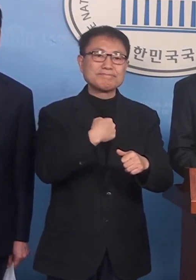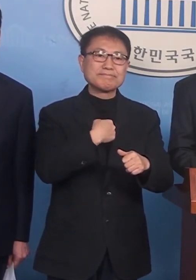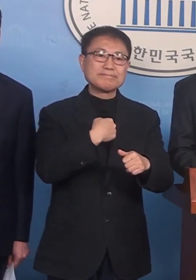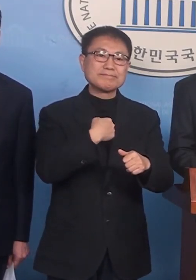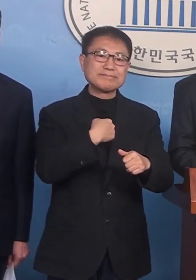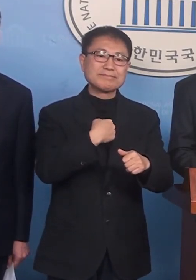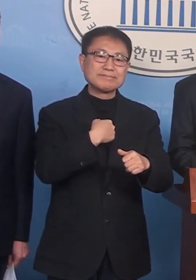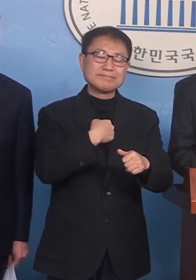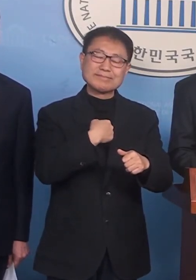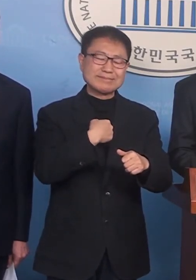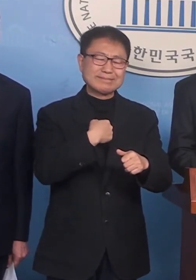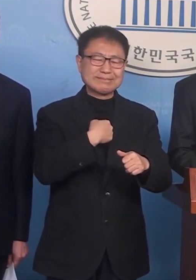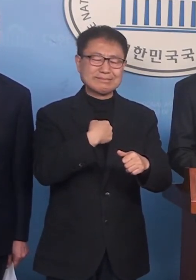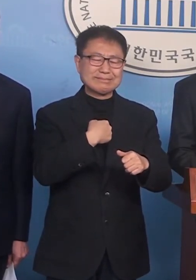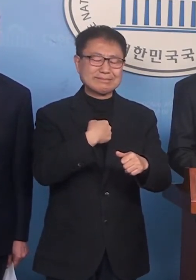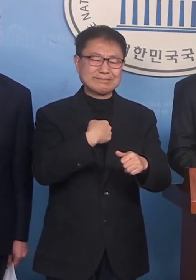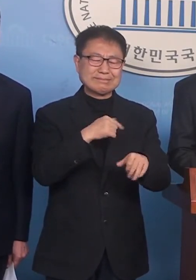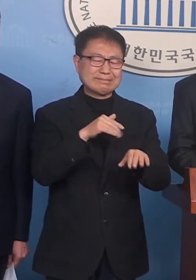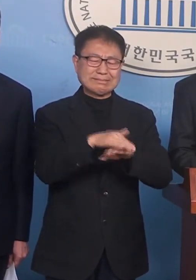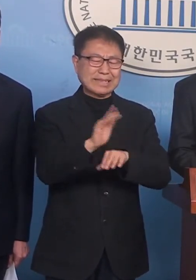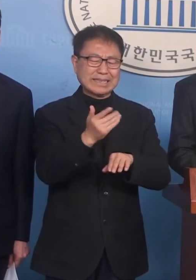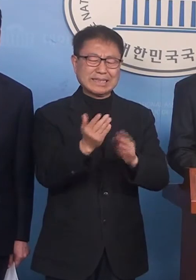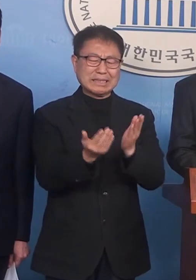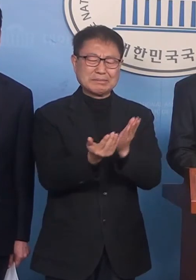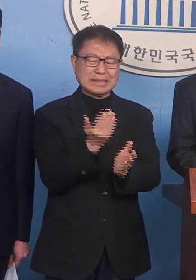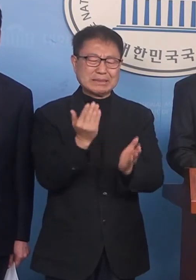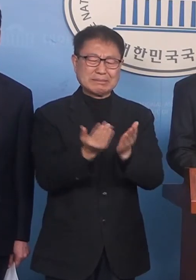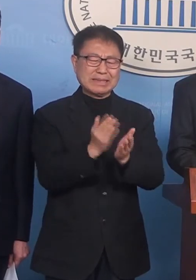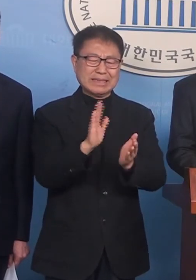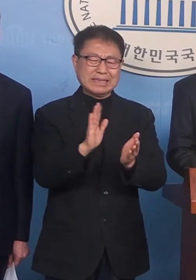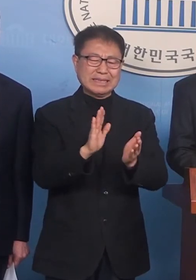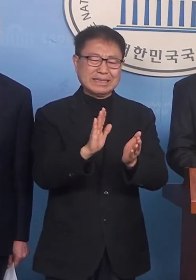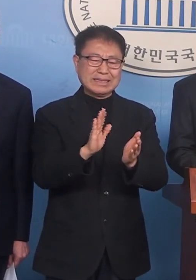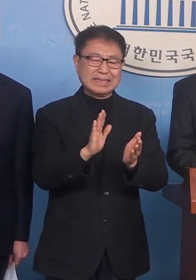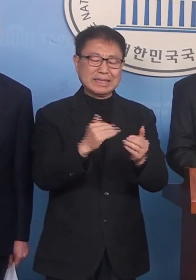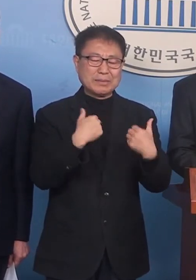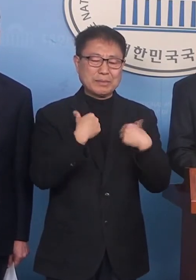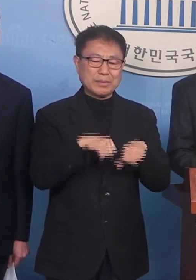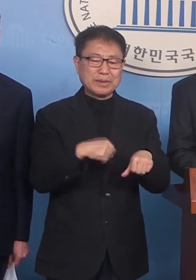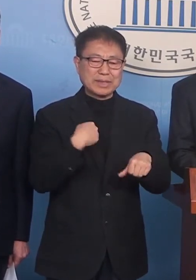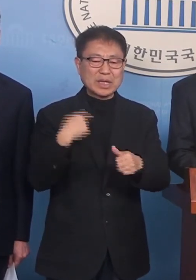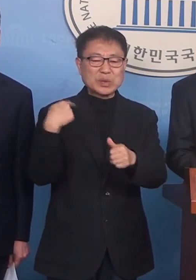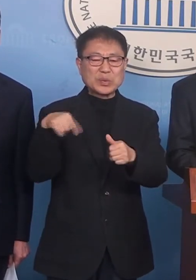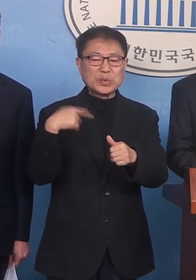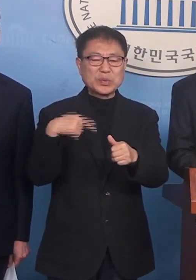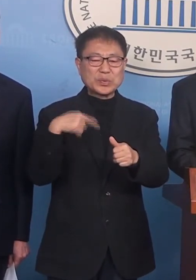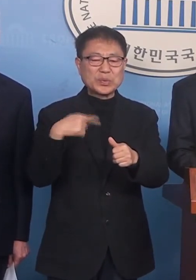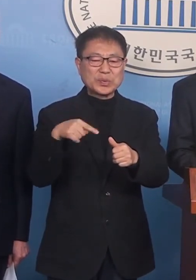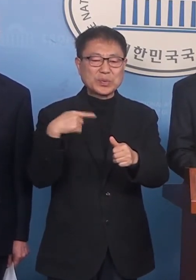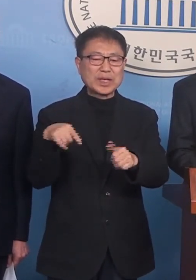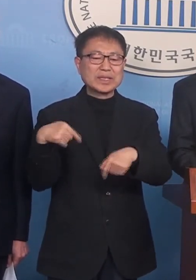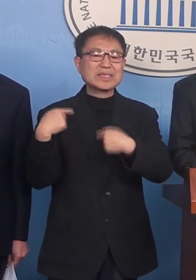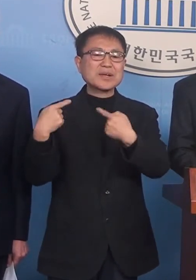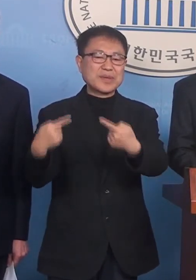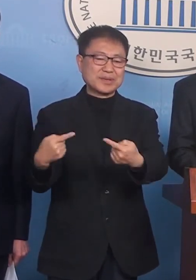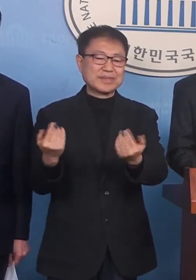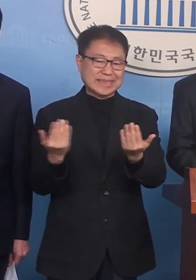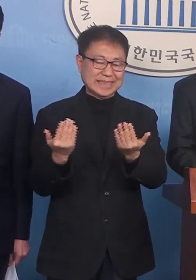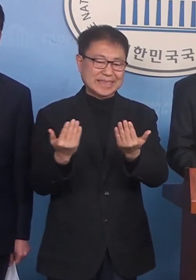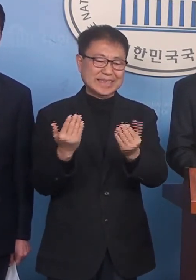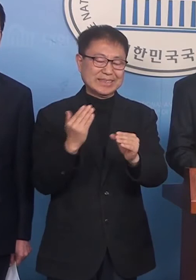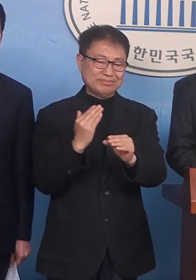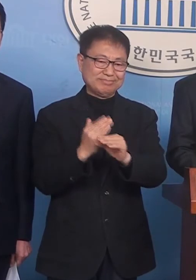저에게는 정치가 맞지 않은 것이다 생각을 하고 다시 제 본업인 교육 분야로 들어가서 일을